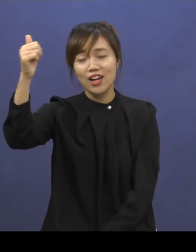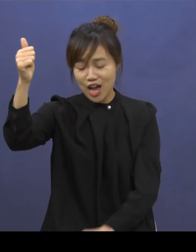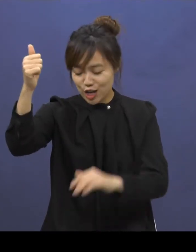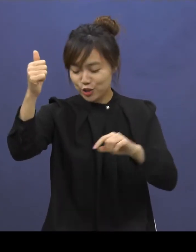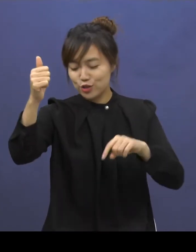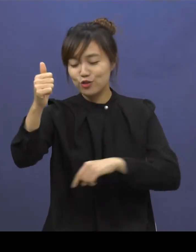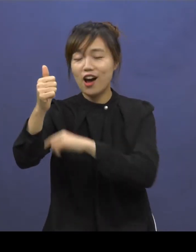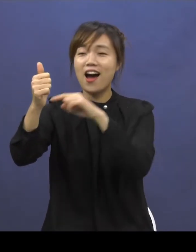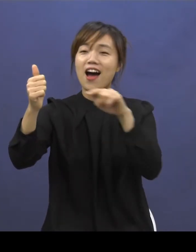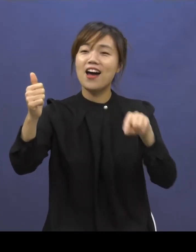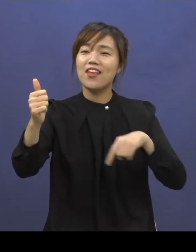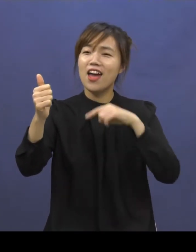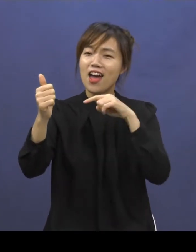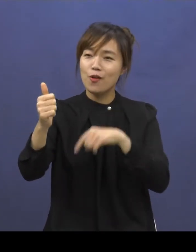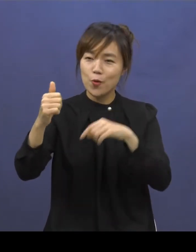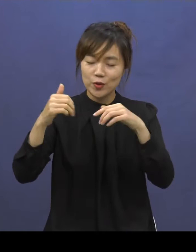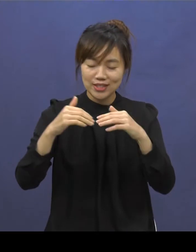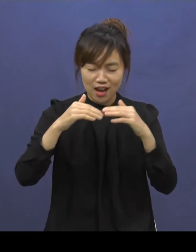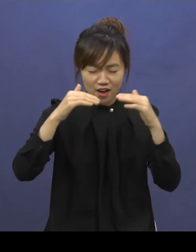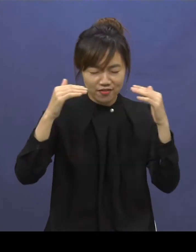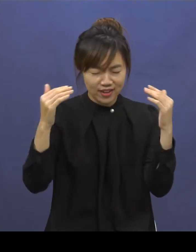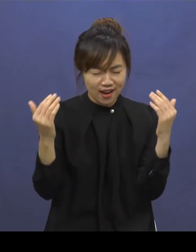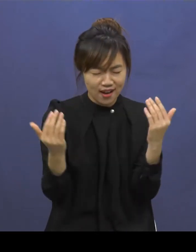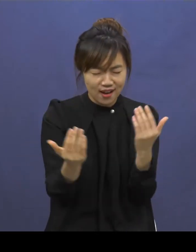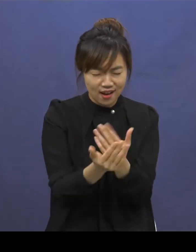주 안에 온전케